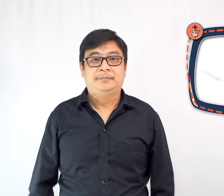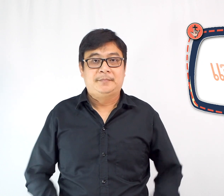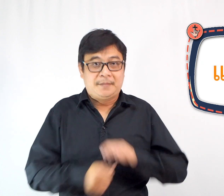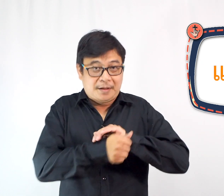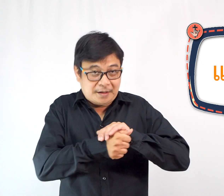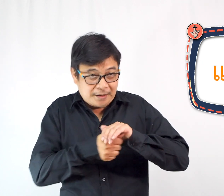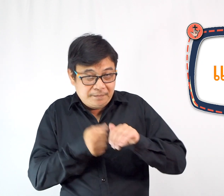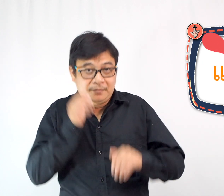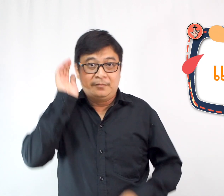แอบฟัง